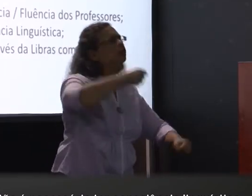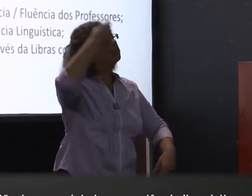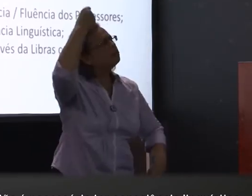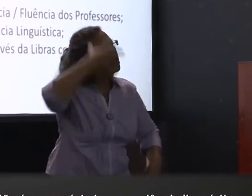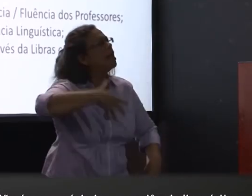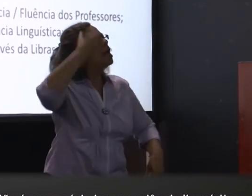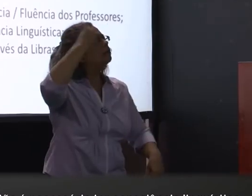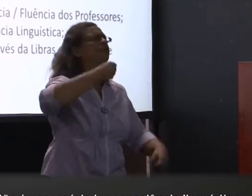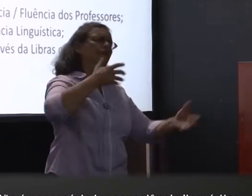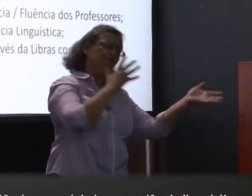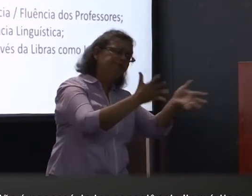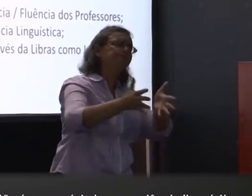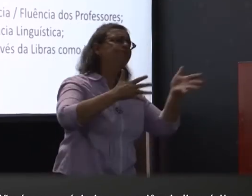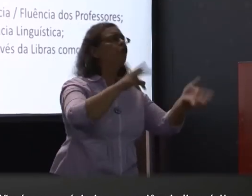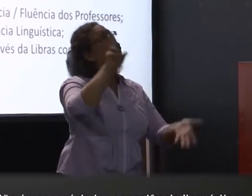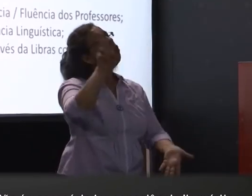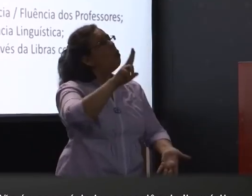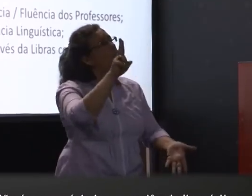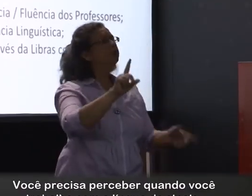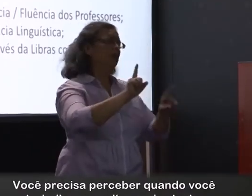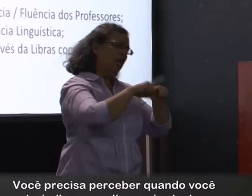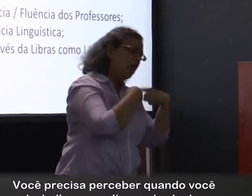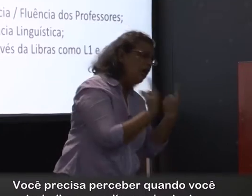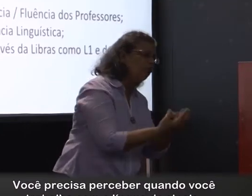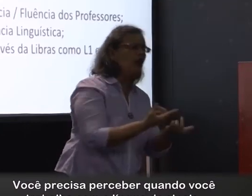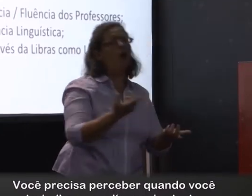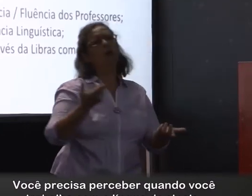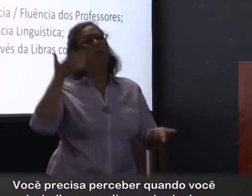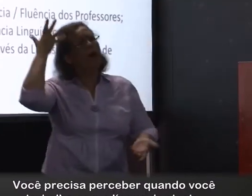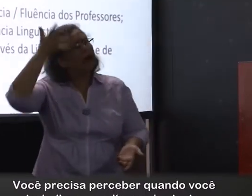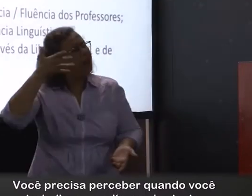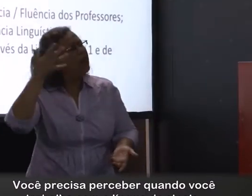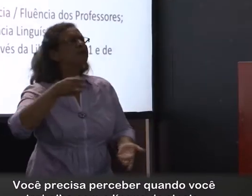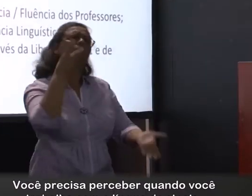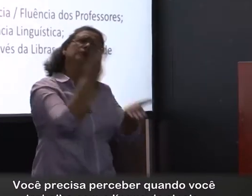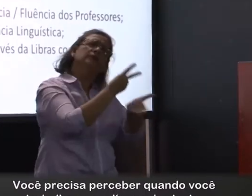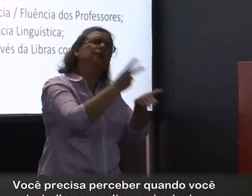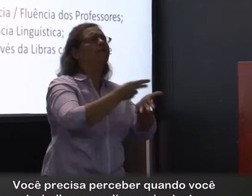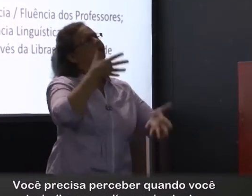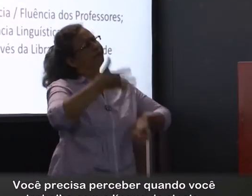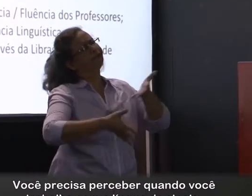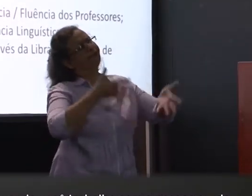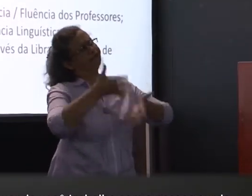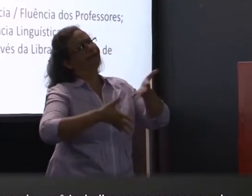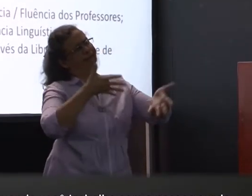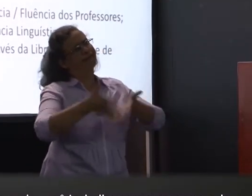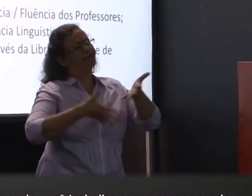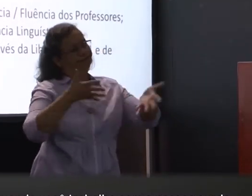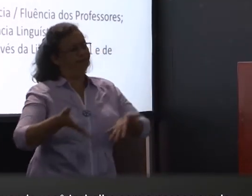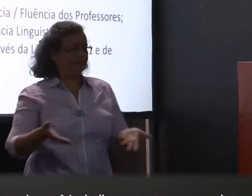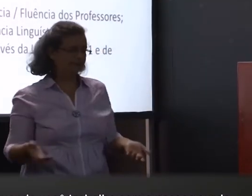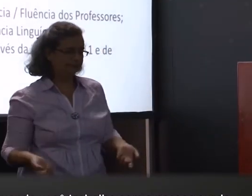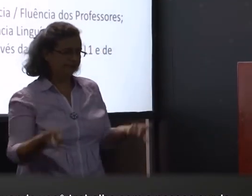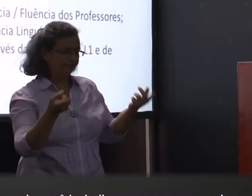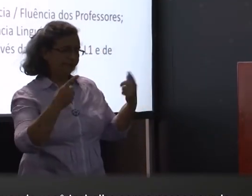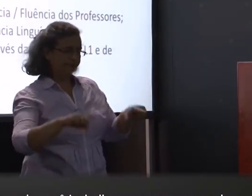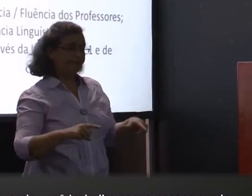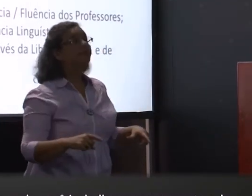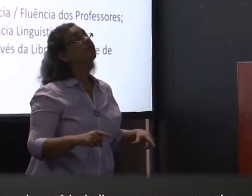precisa ter consciência linguística, você precisa perceber quando você trabalha com a língua de sinais, né, quando você trabalha com a pessoa